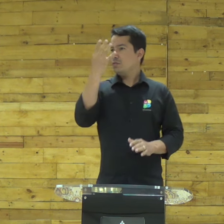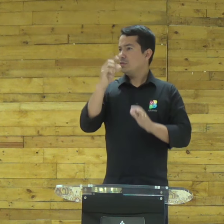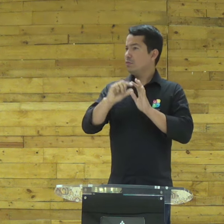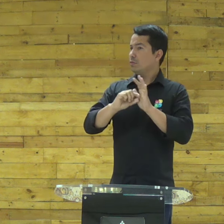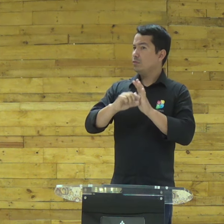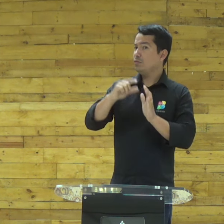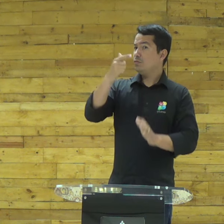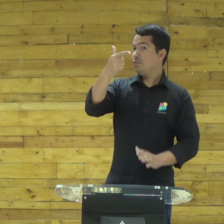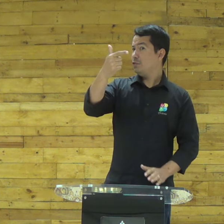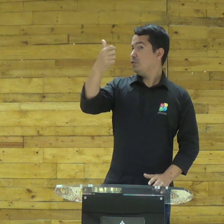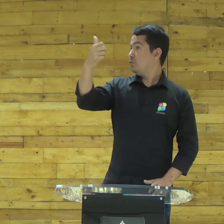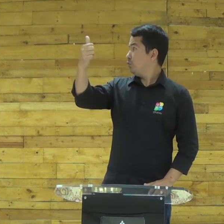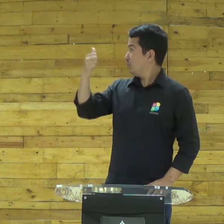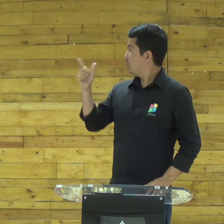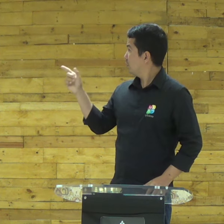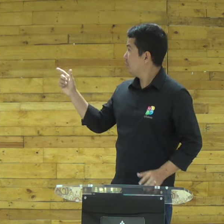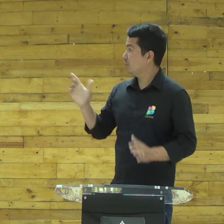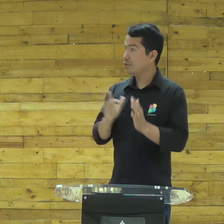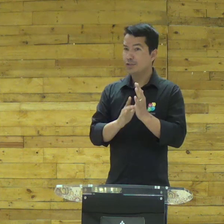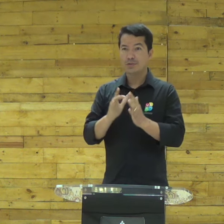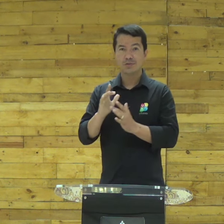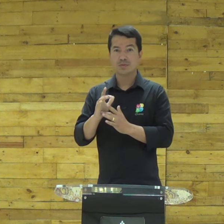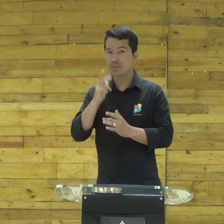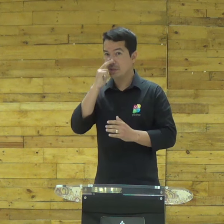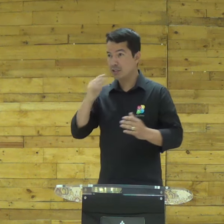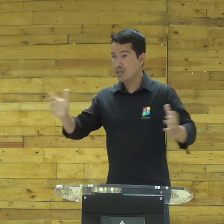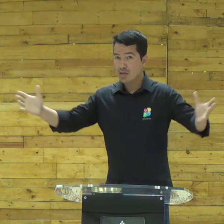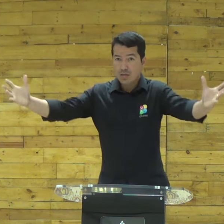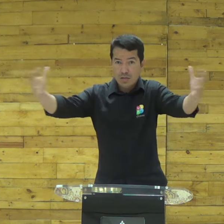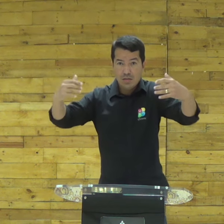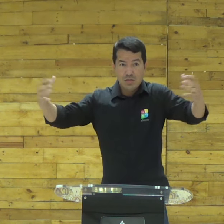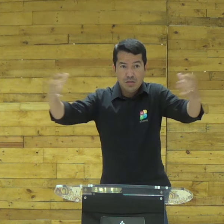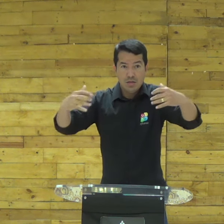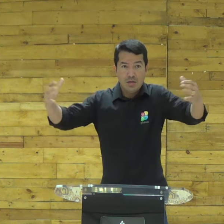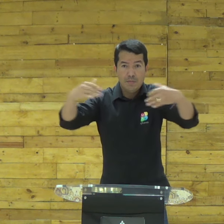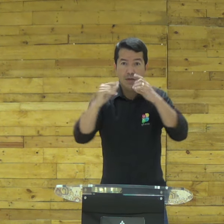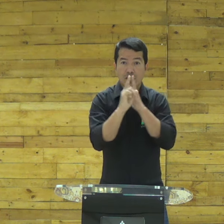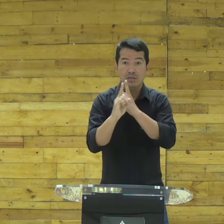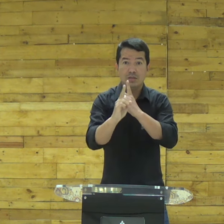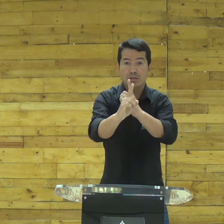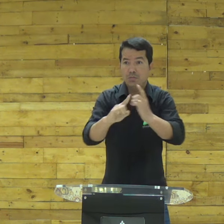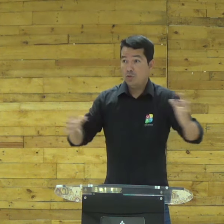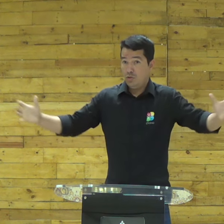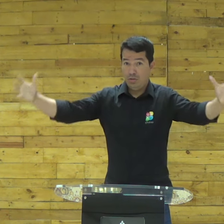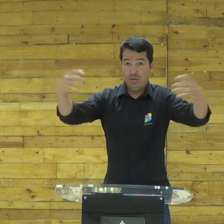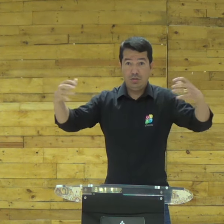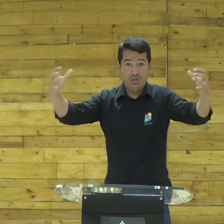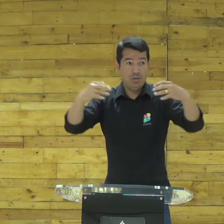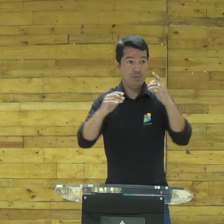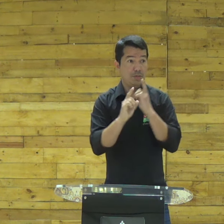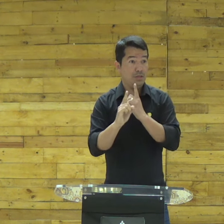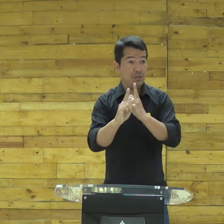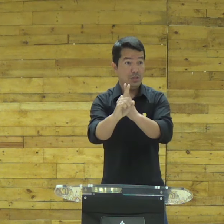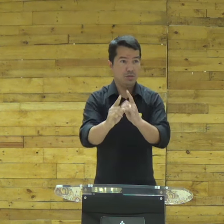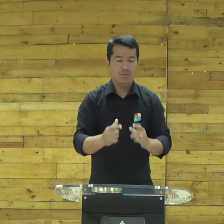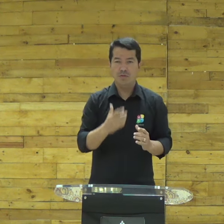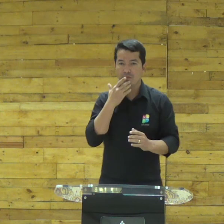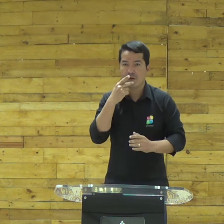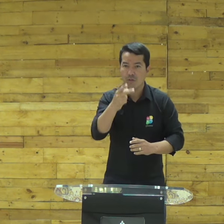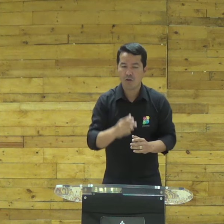passar em João Capítulo 14 Versículo 21 Jesus disse